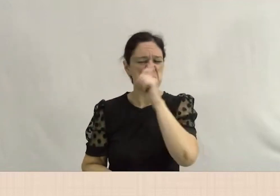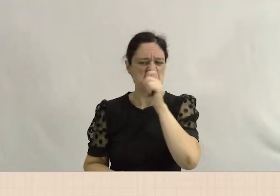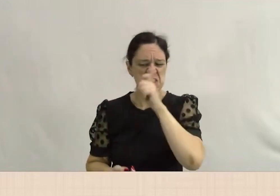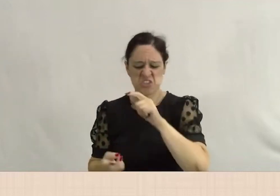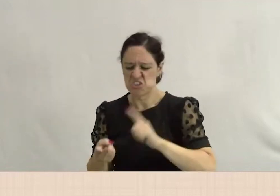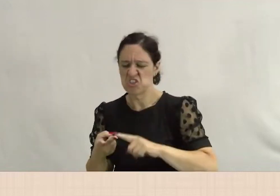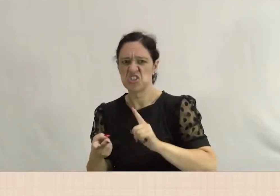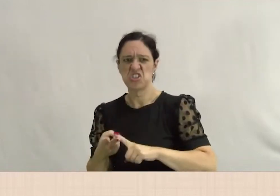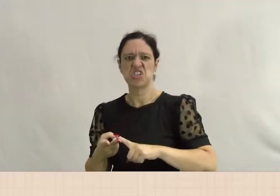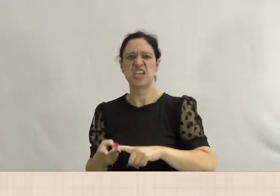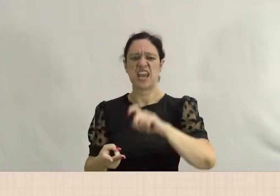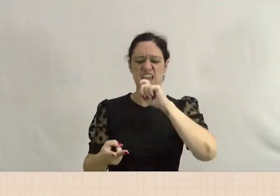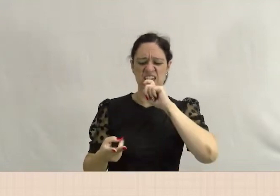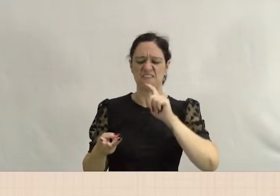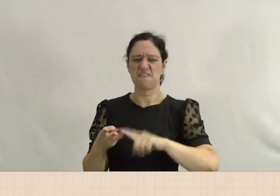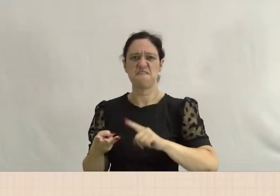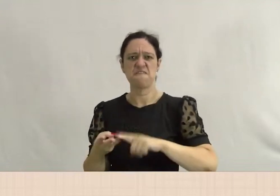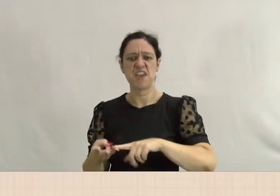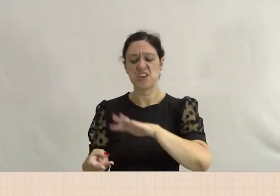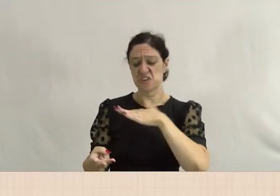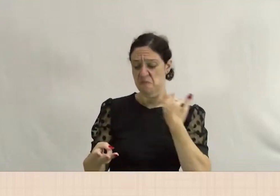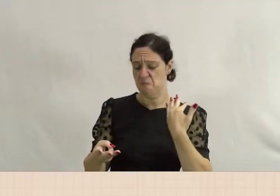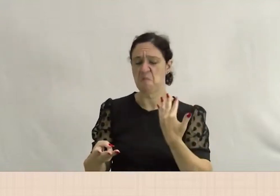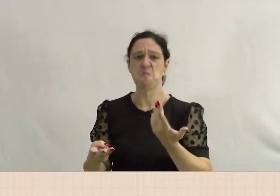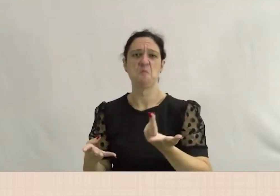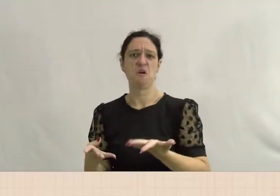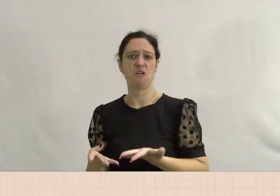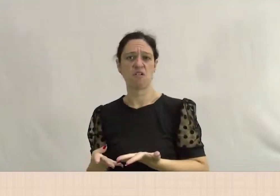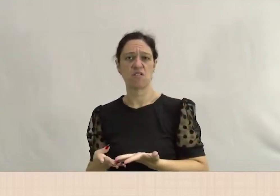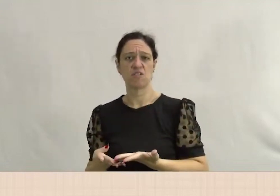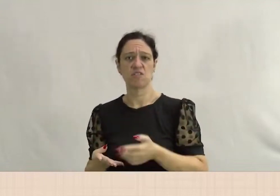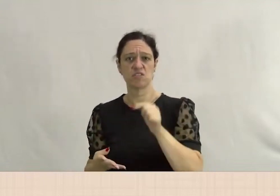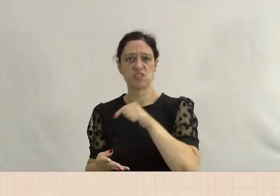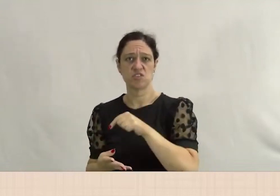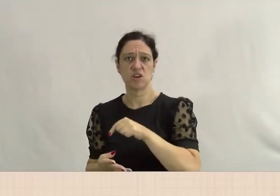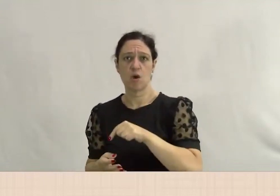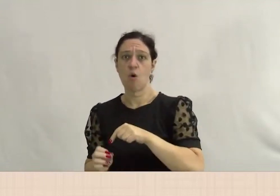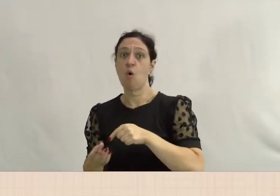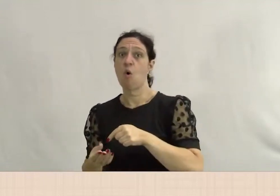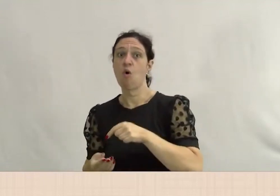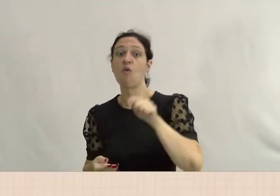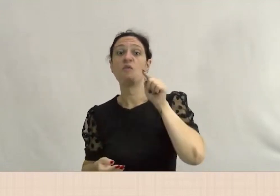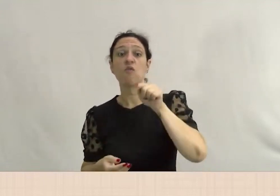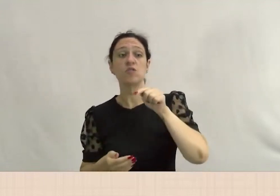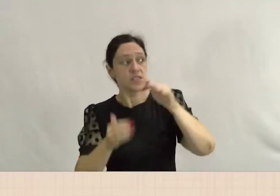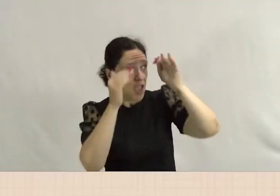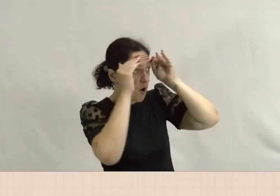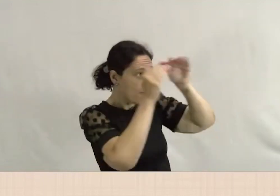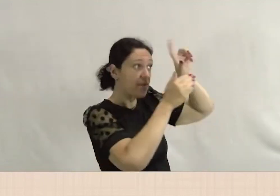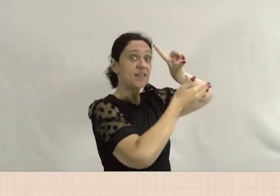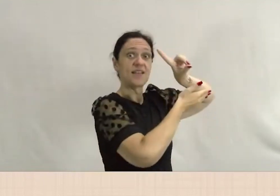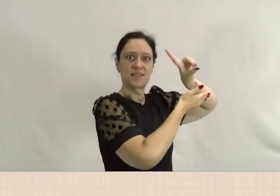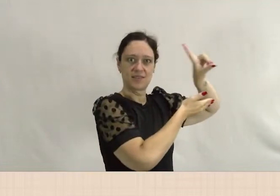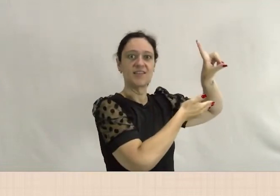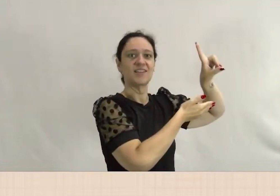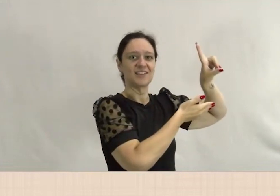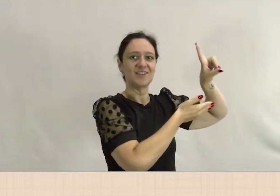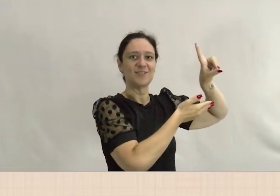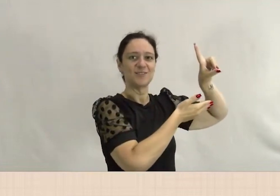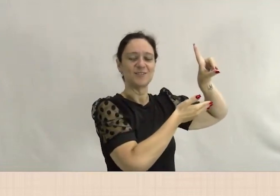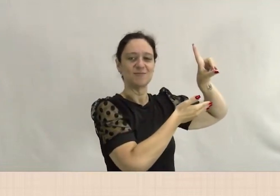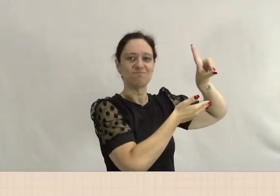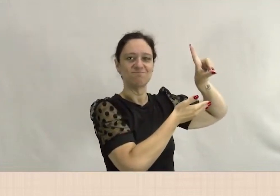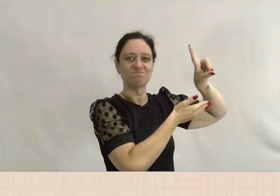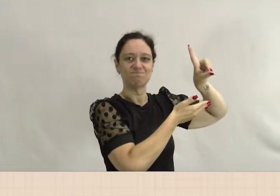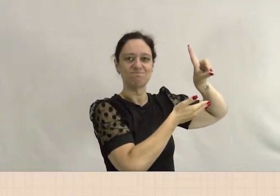impureza, inveja, homicídio? Ou você vive debaixo do governo de Cristo,